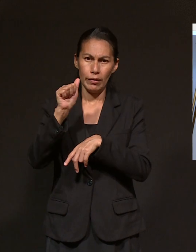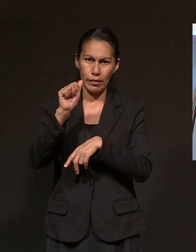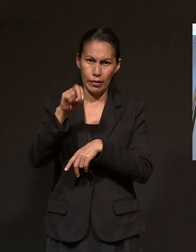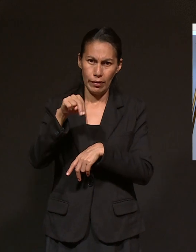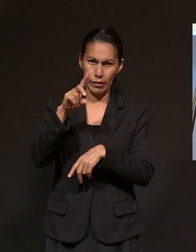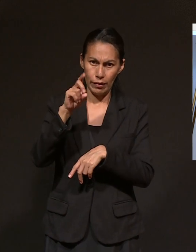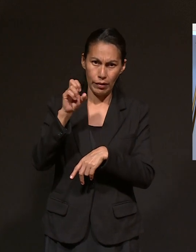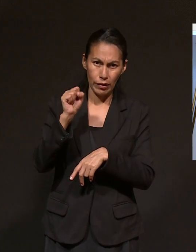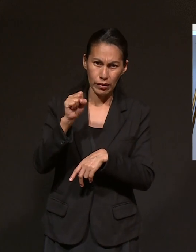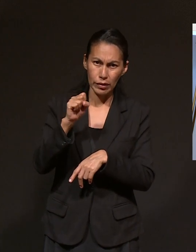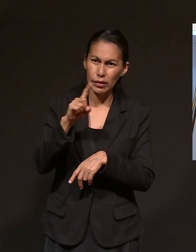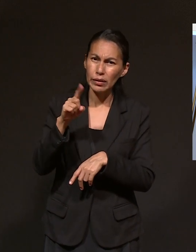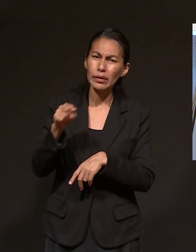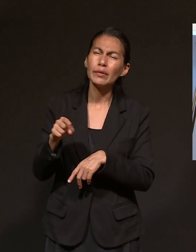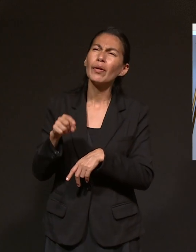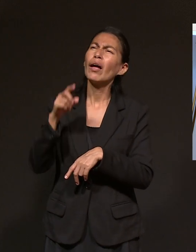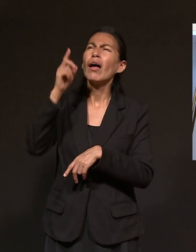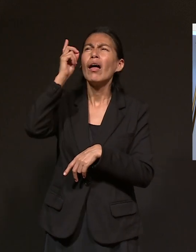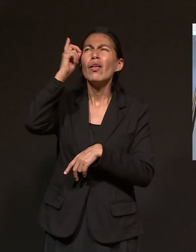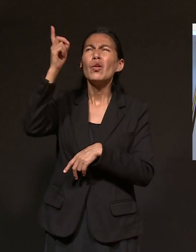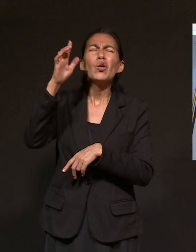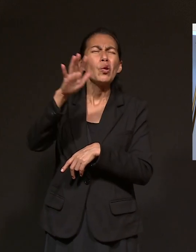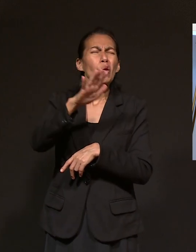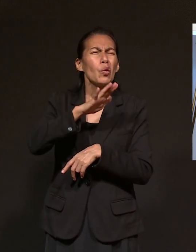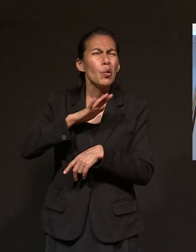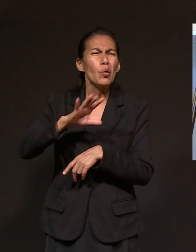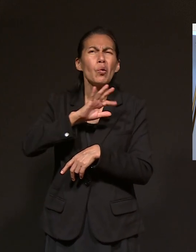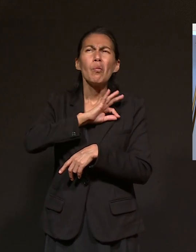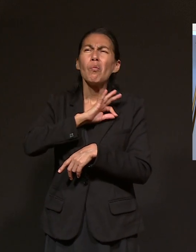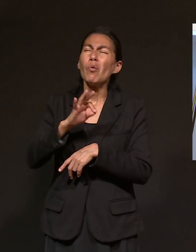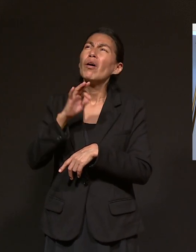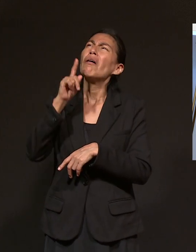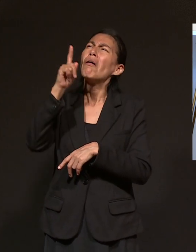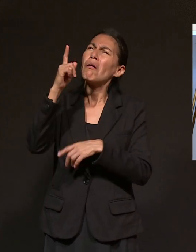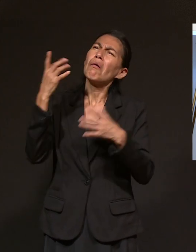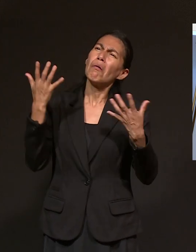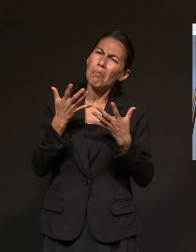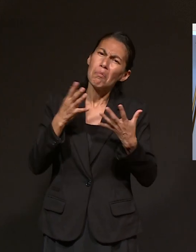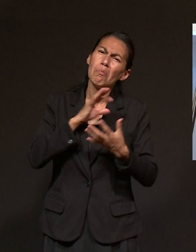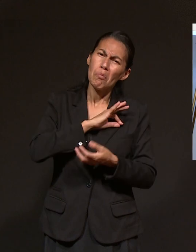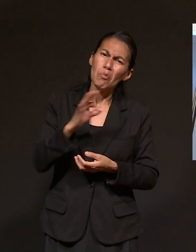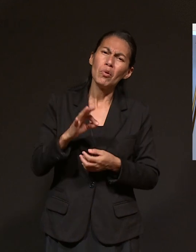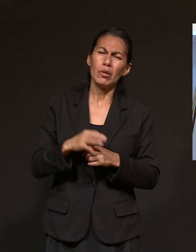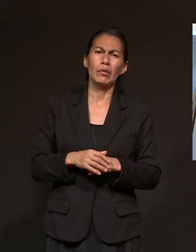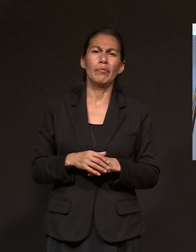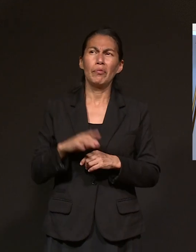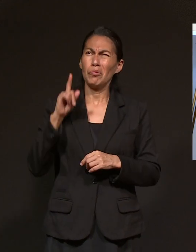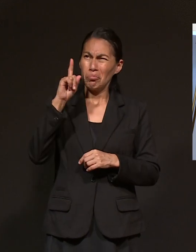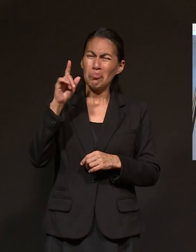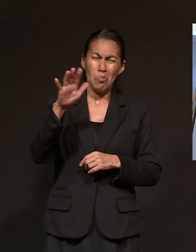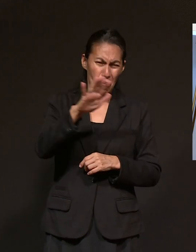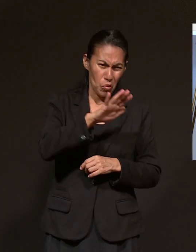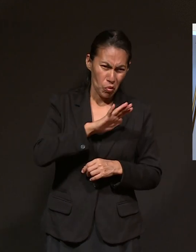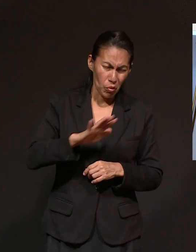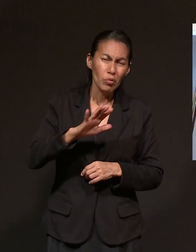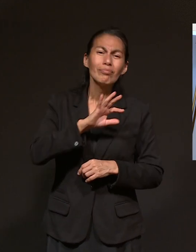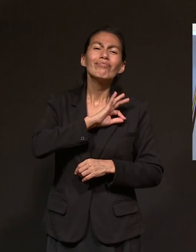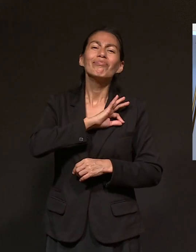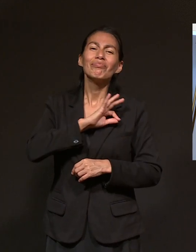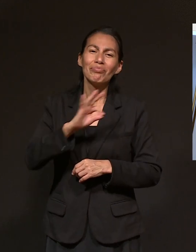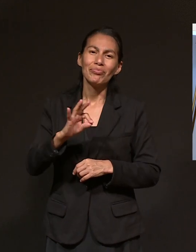Es el Dios de lo imposible Pueda actuar en este caso Porque para Dios nada